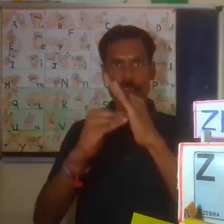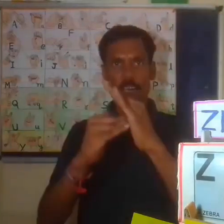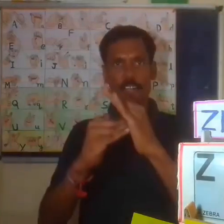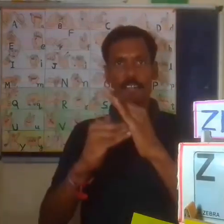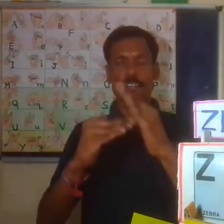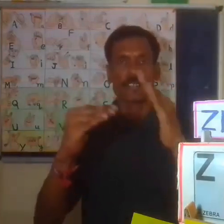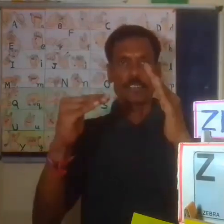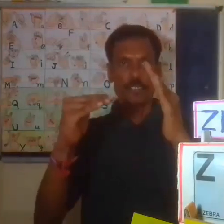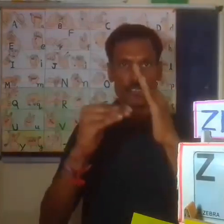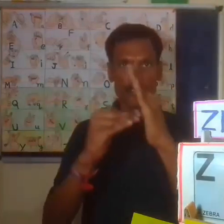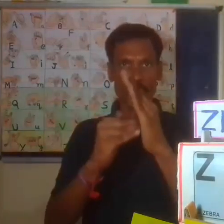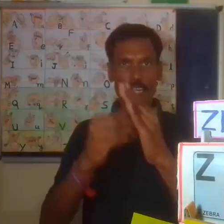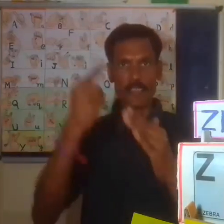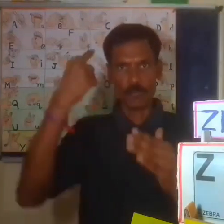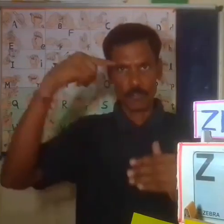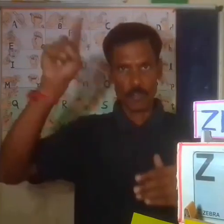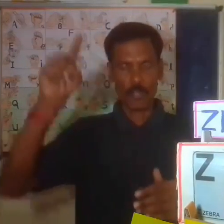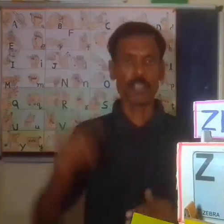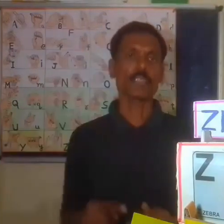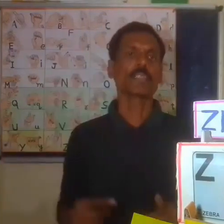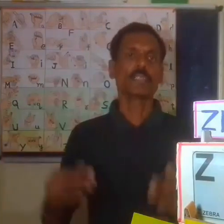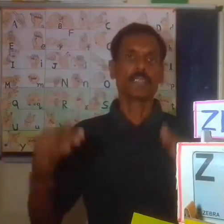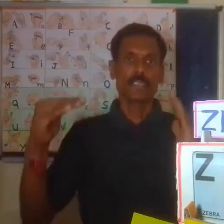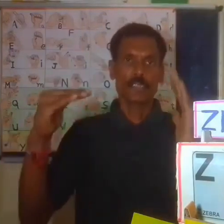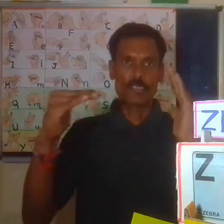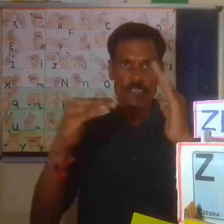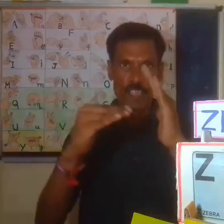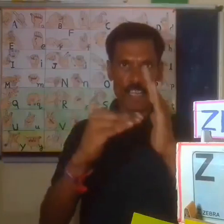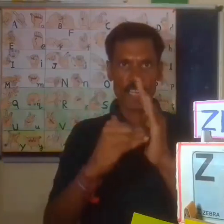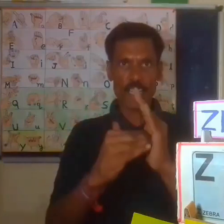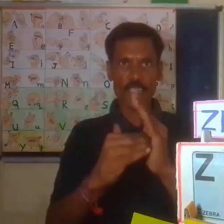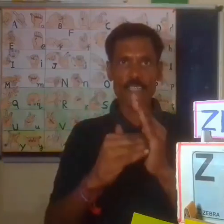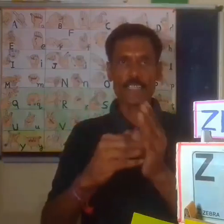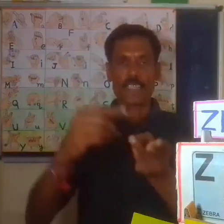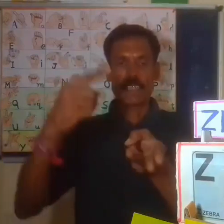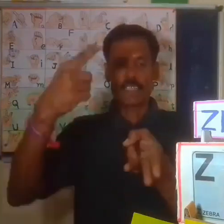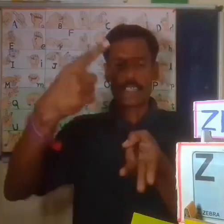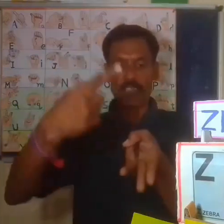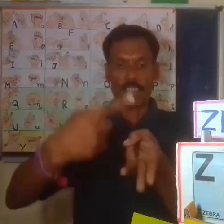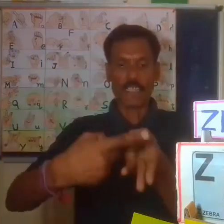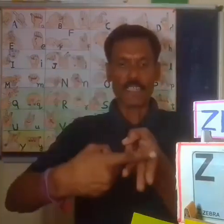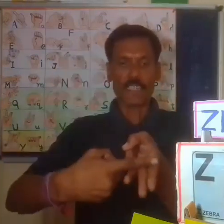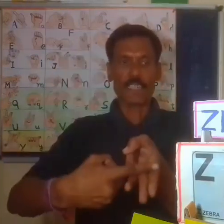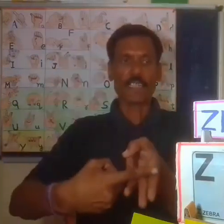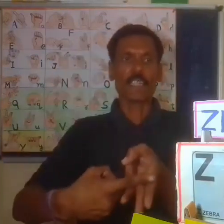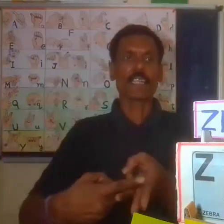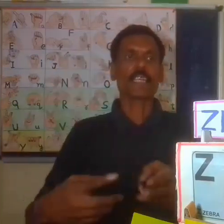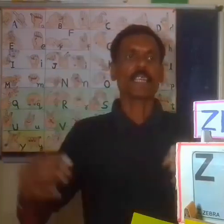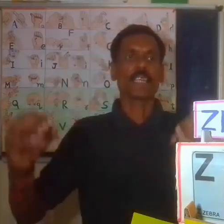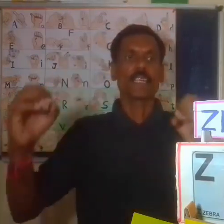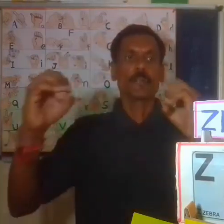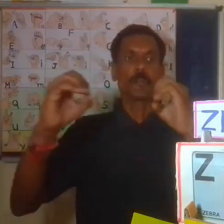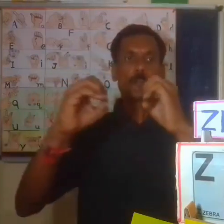सेट जेड फॉर जेड ई